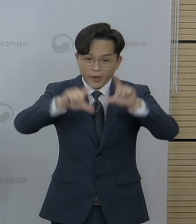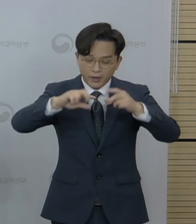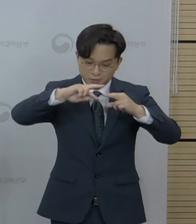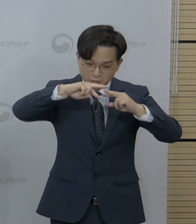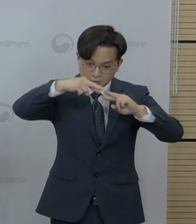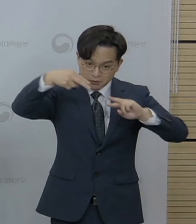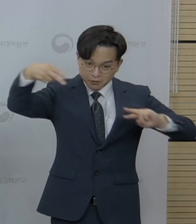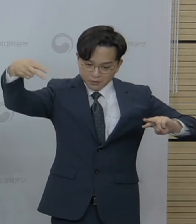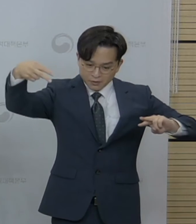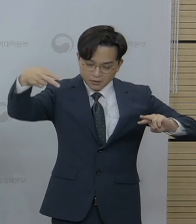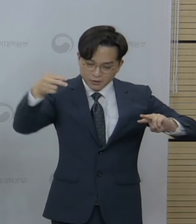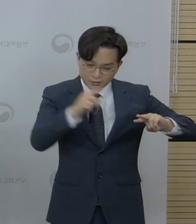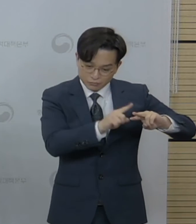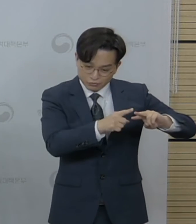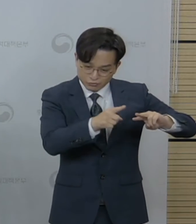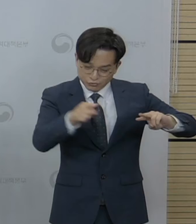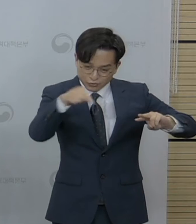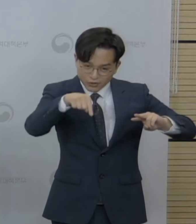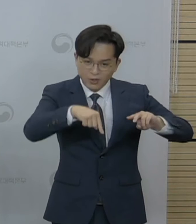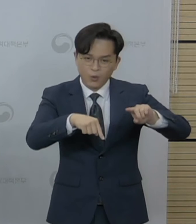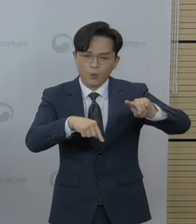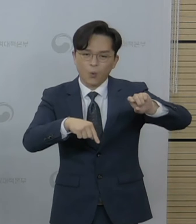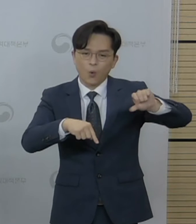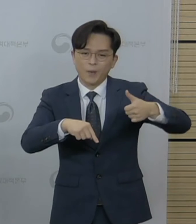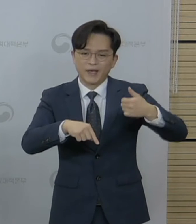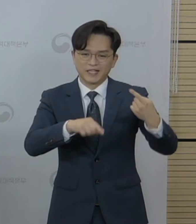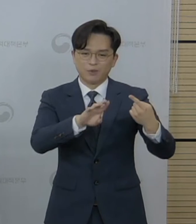타이로신으로 바뀌는 공통점이 있습니다.